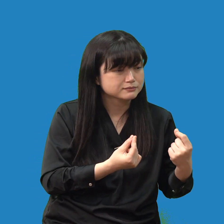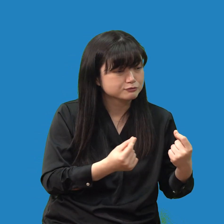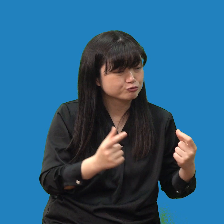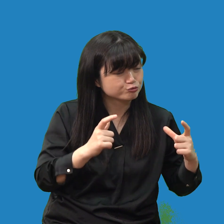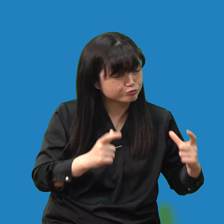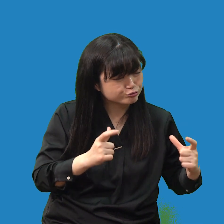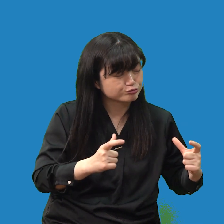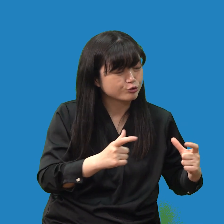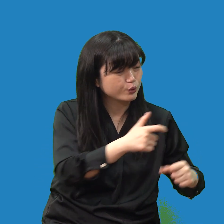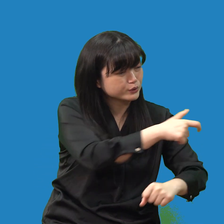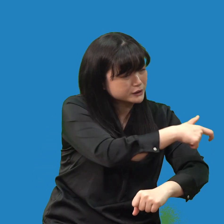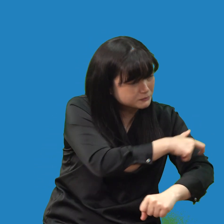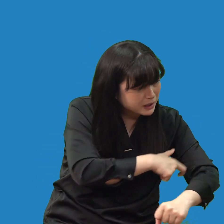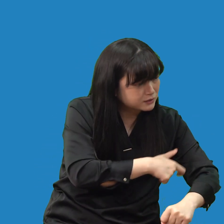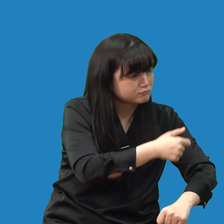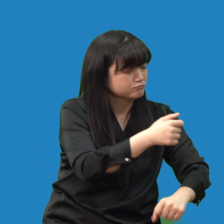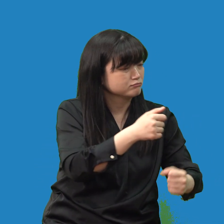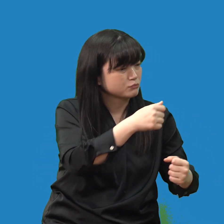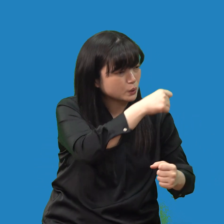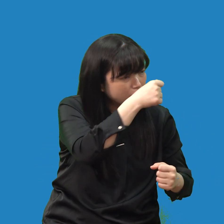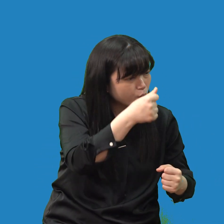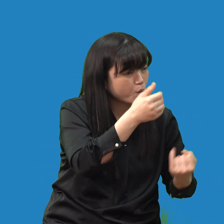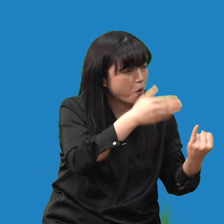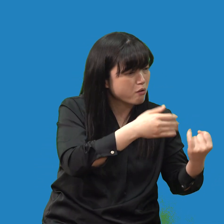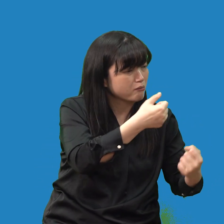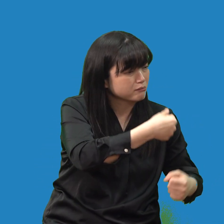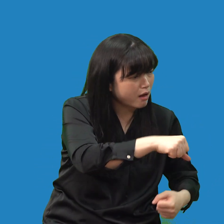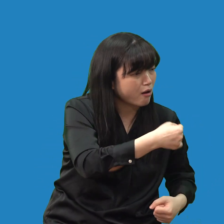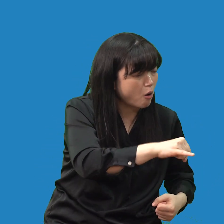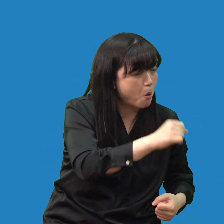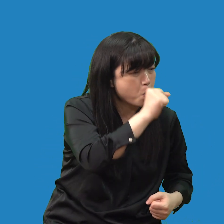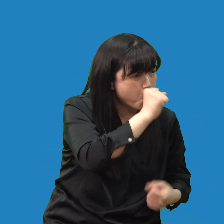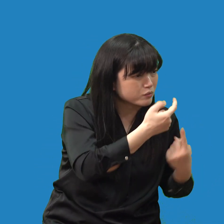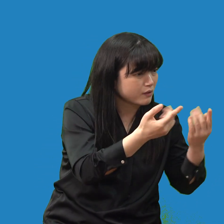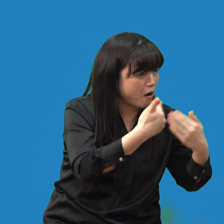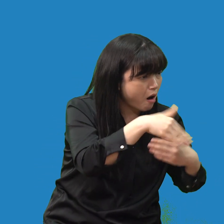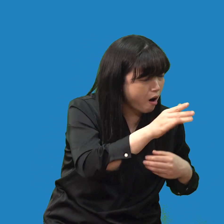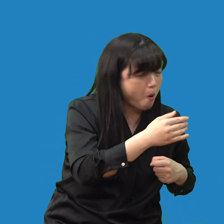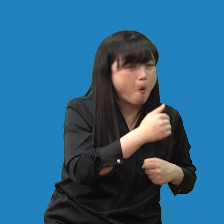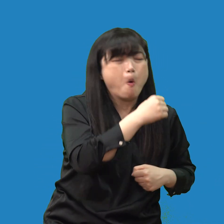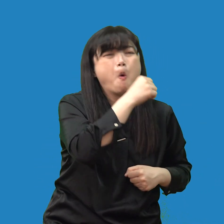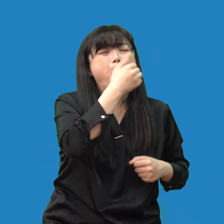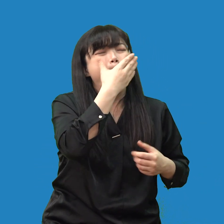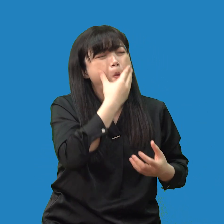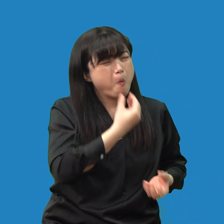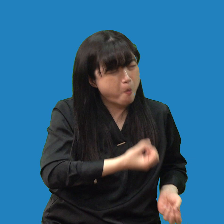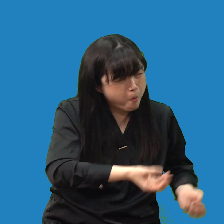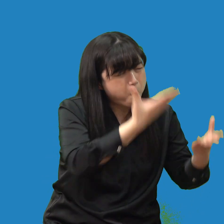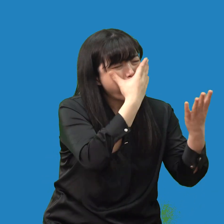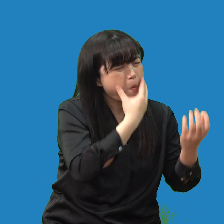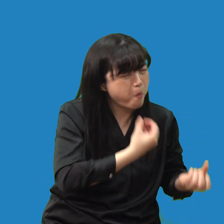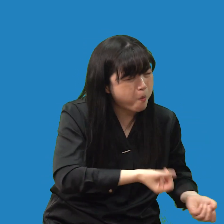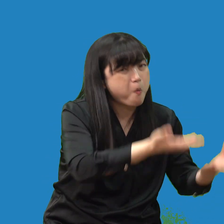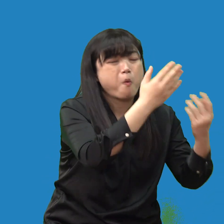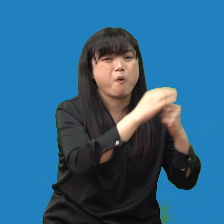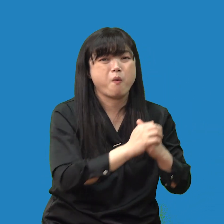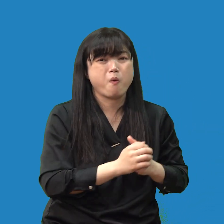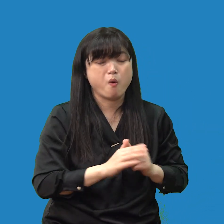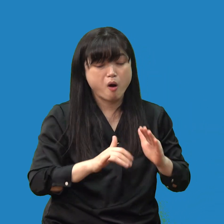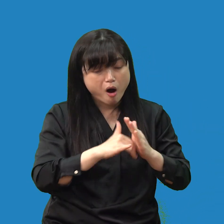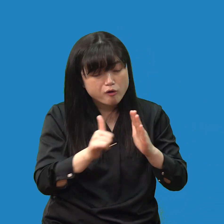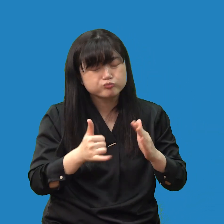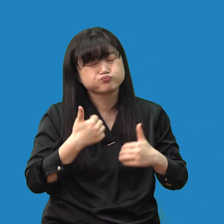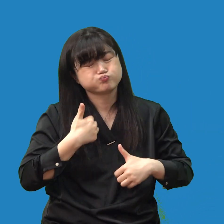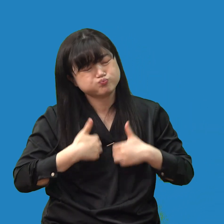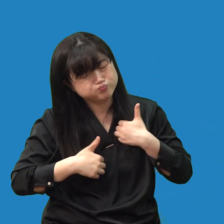있는 우리 집사님 아이가 더 좋은 대학, 더 알아주는 대학에 갔다. 그러면 우리가 한